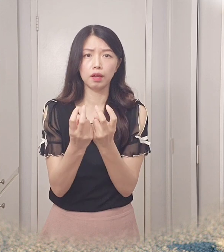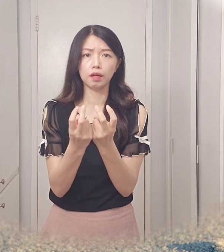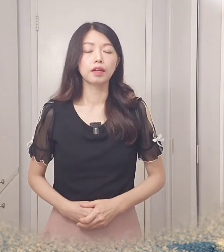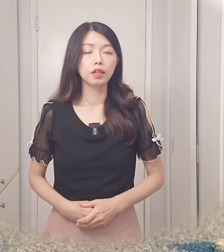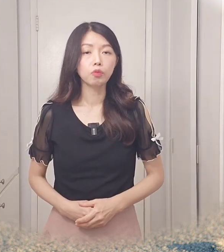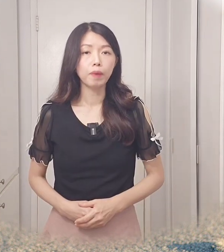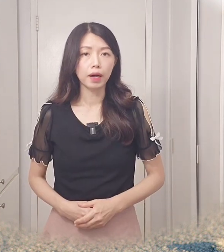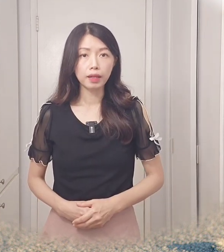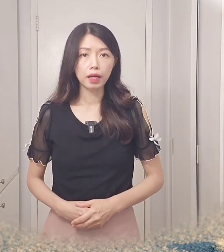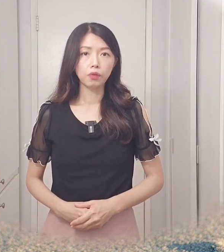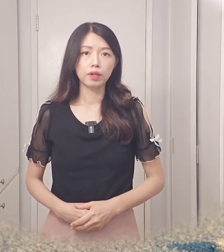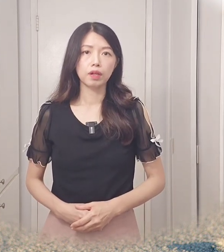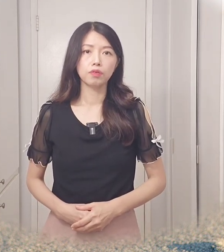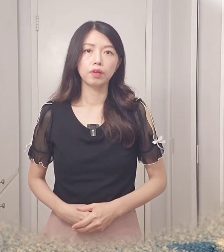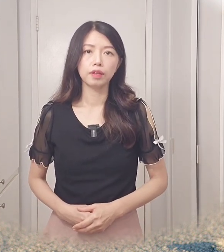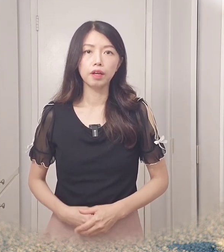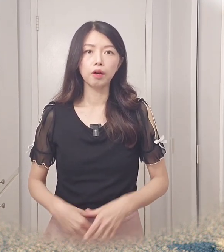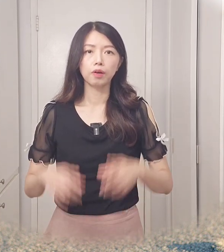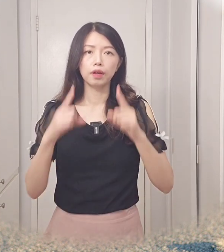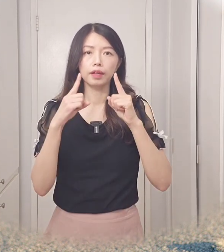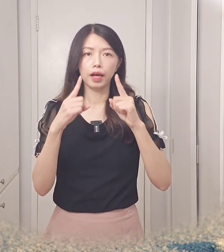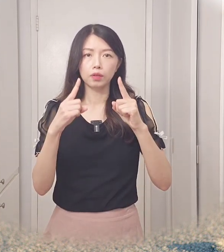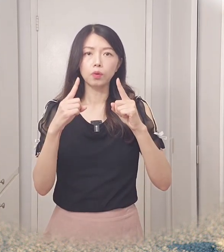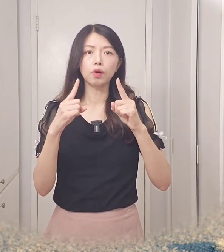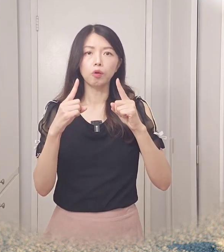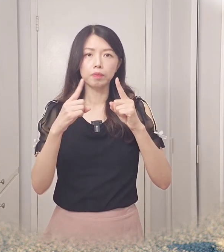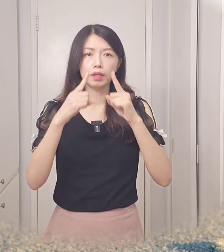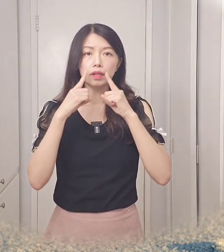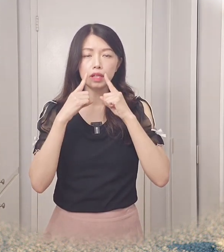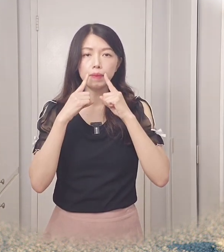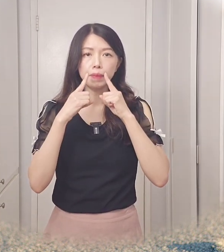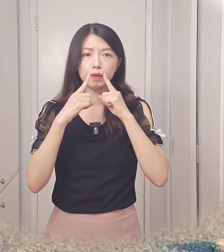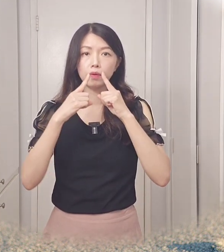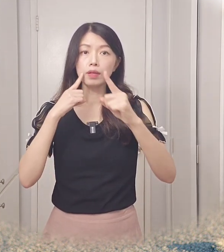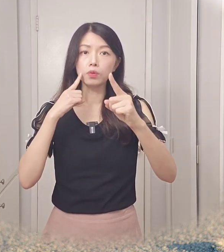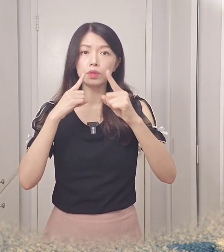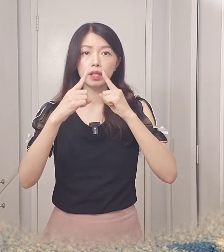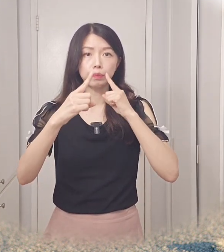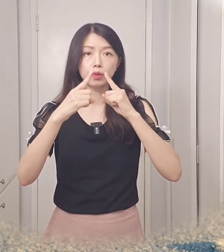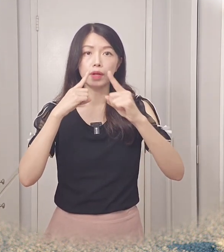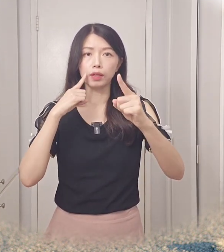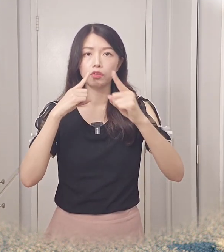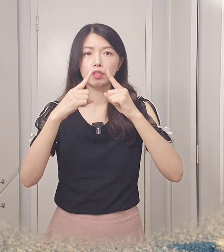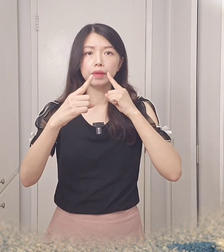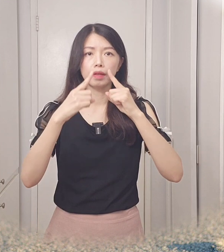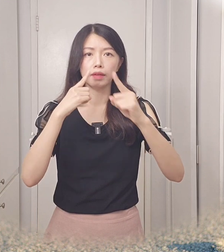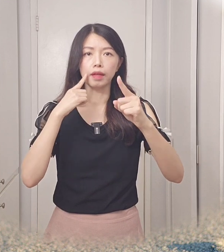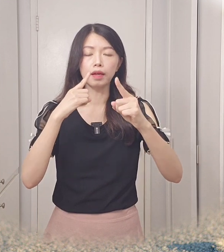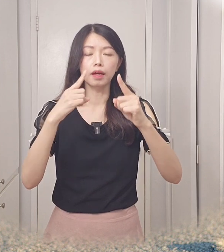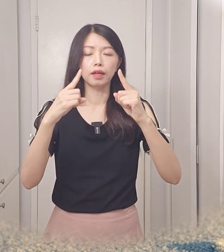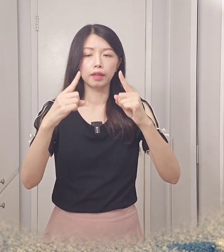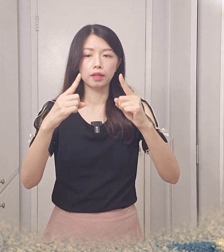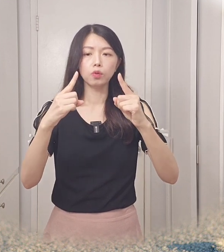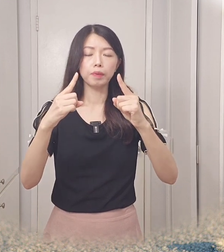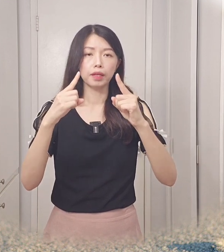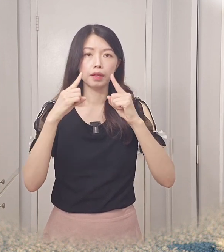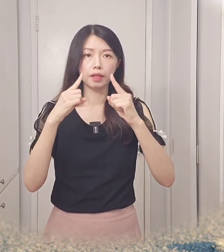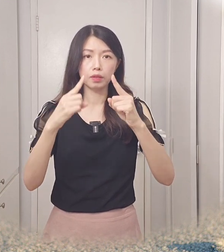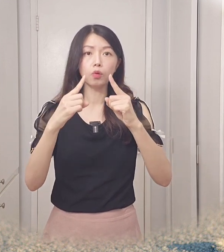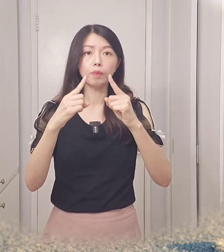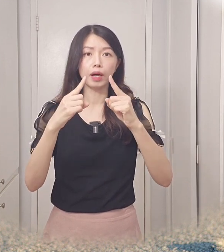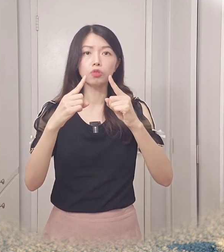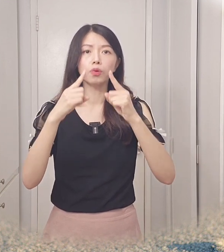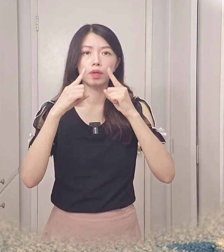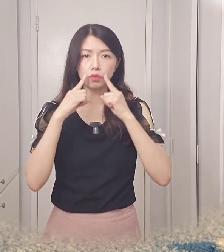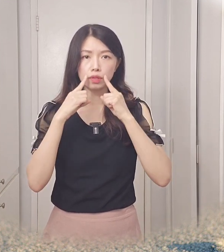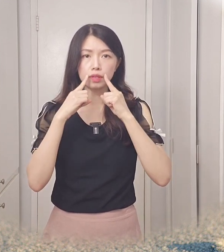어떻게. 그리고 말하다라고 한 제 수어는요. 양손 검지를 입 앞에서 한 손씩 앞으로 나가주시면 되는데 이때 손바닥이